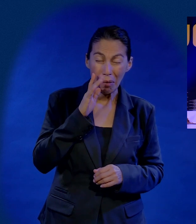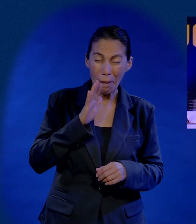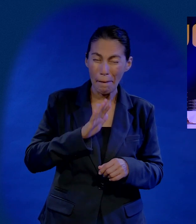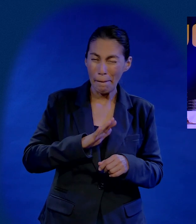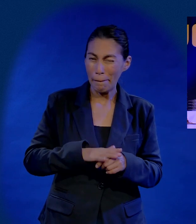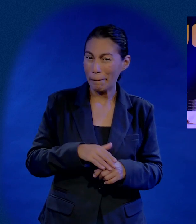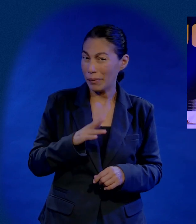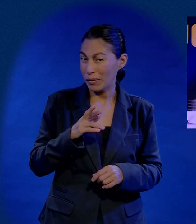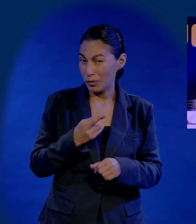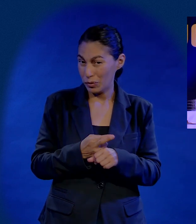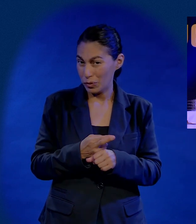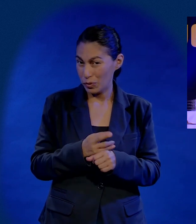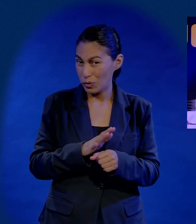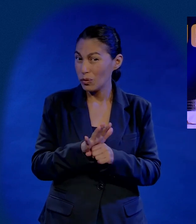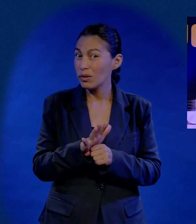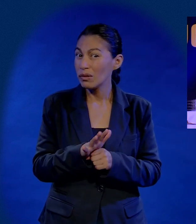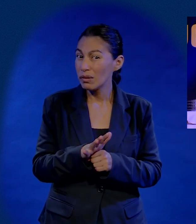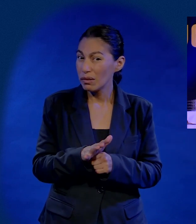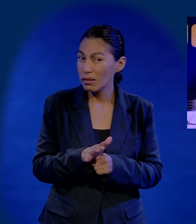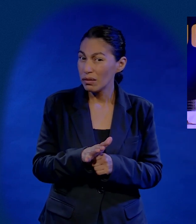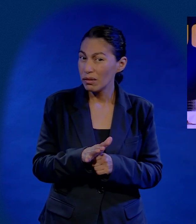¿Saben cuál es el vicio más grande?